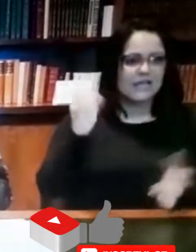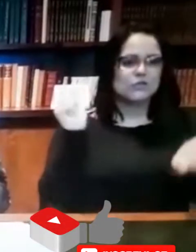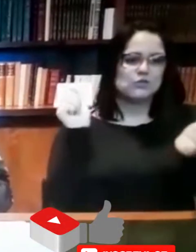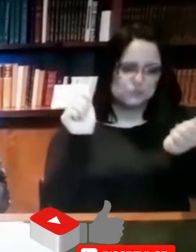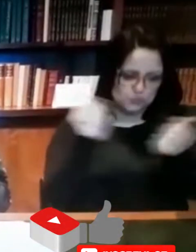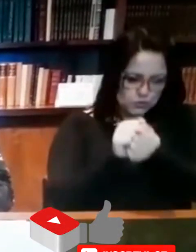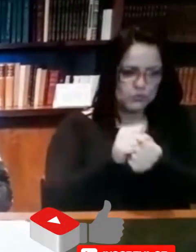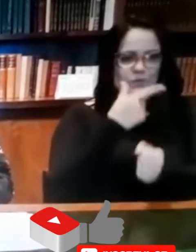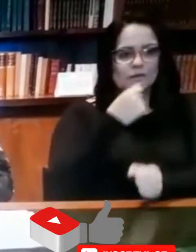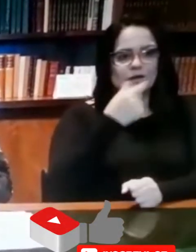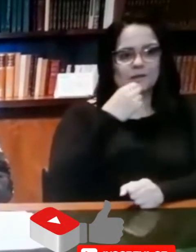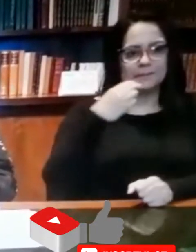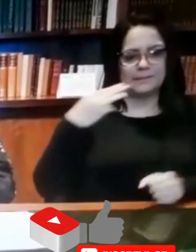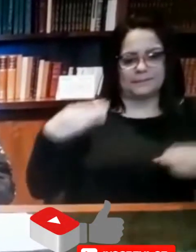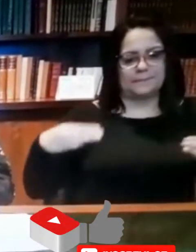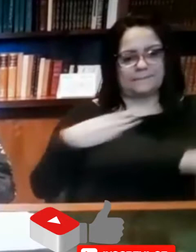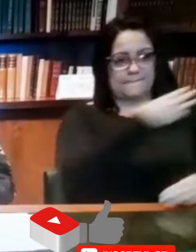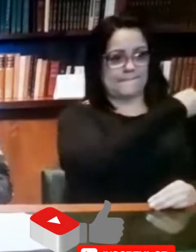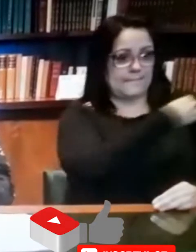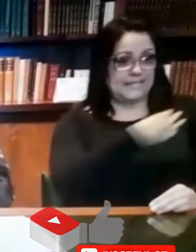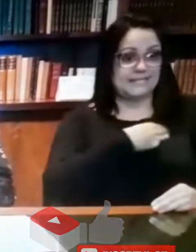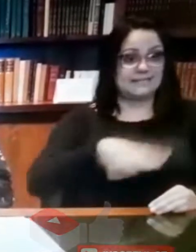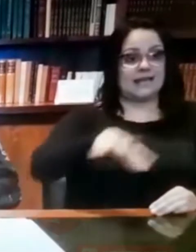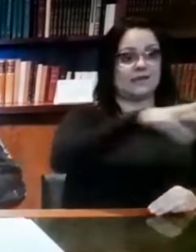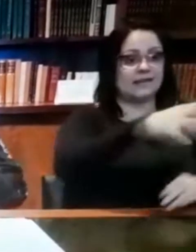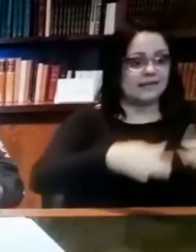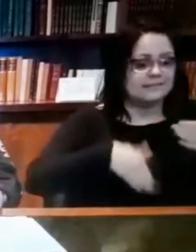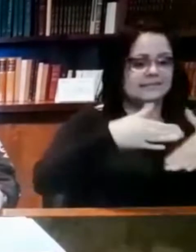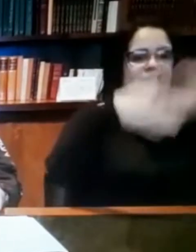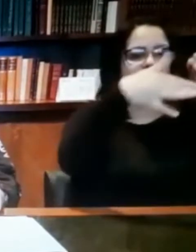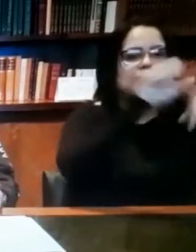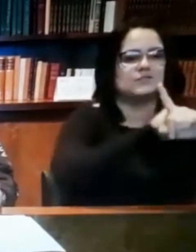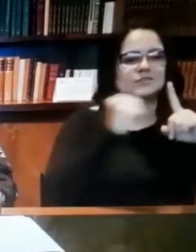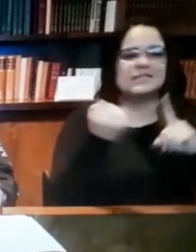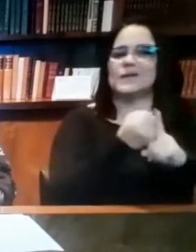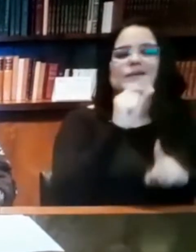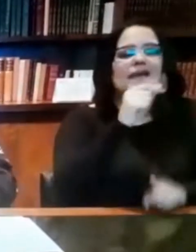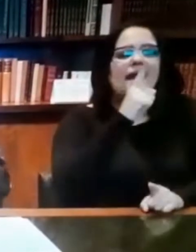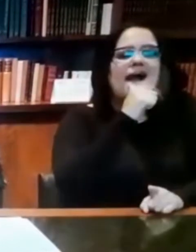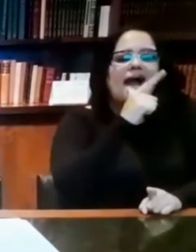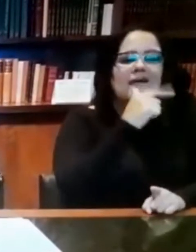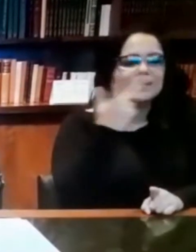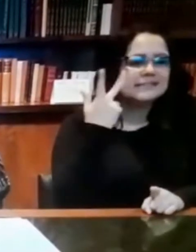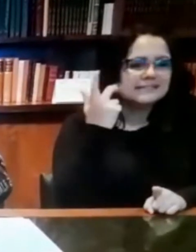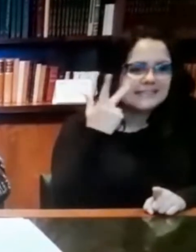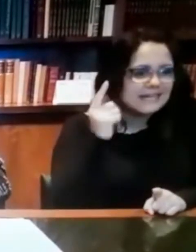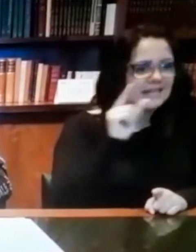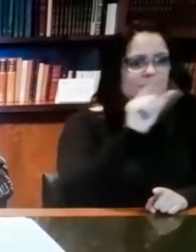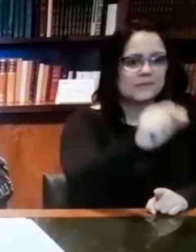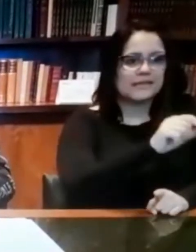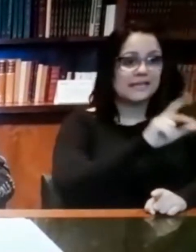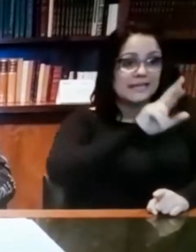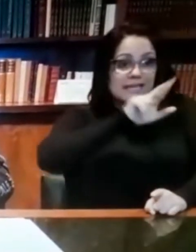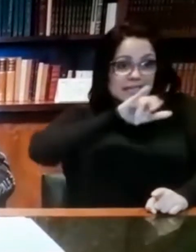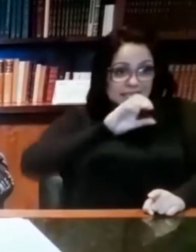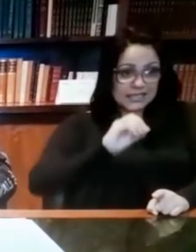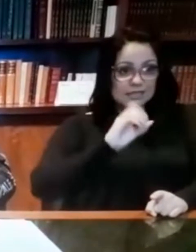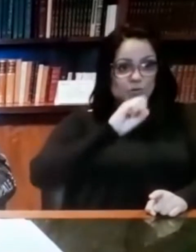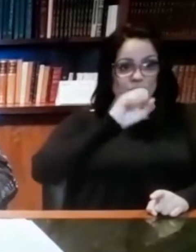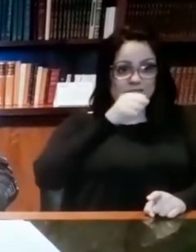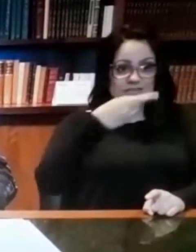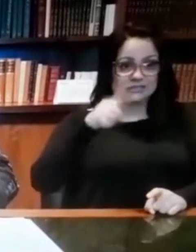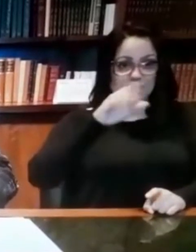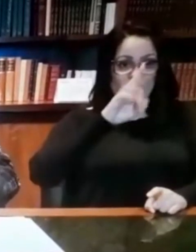Rogério Marinho, que é o nosso ministro do Desenvolvimento Regional, a água chegando no Ceará, que é a transposição do Rio São Francisco.